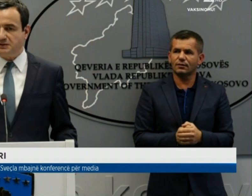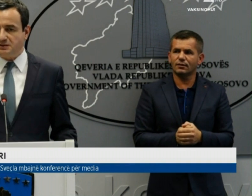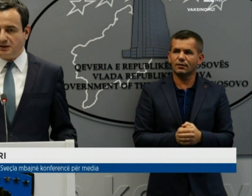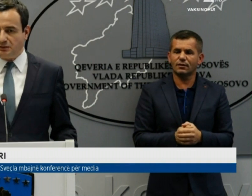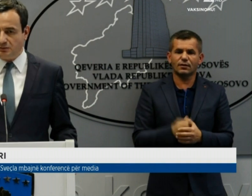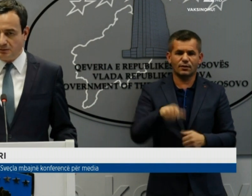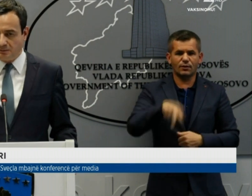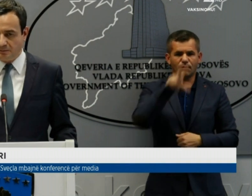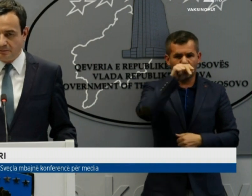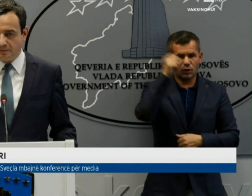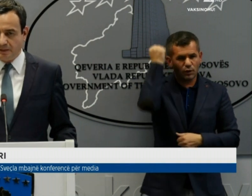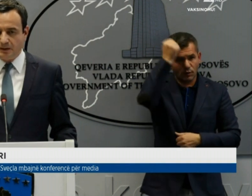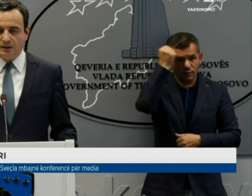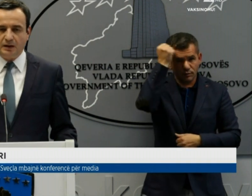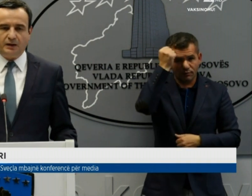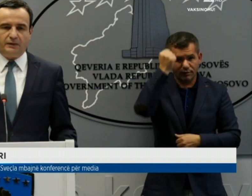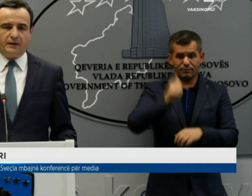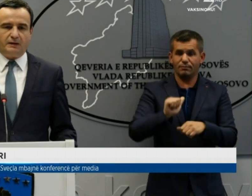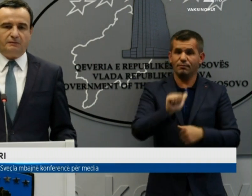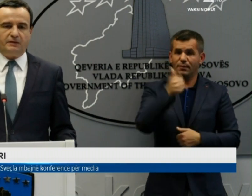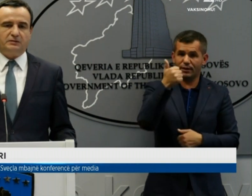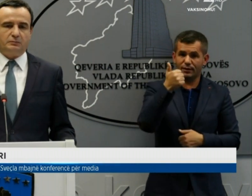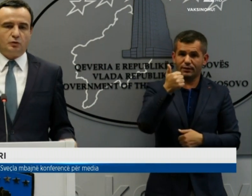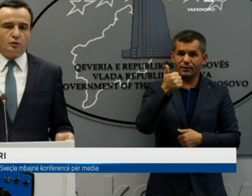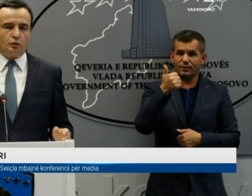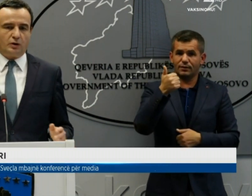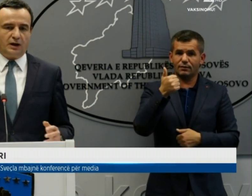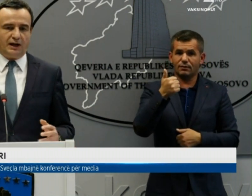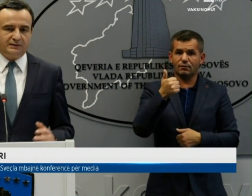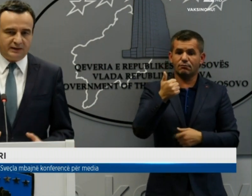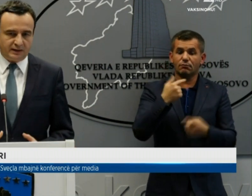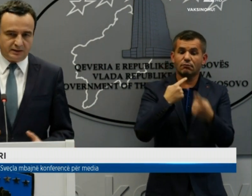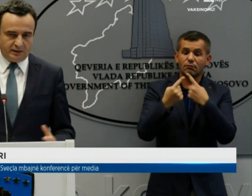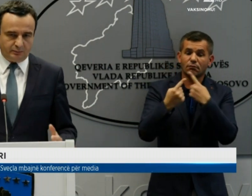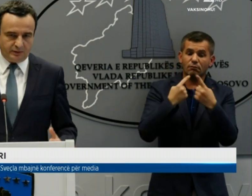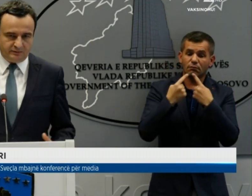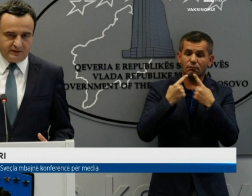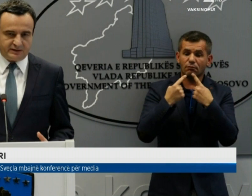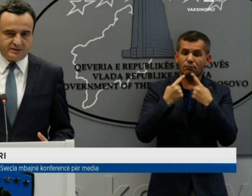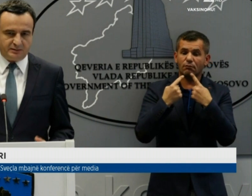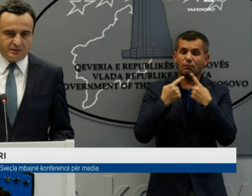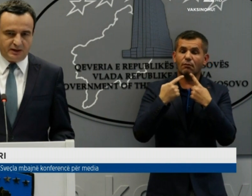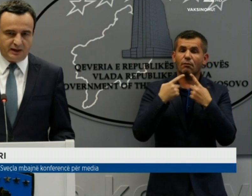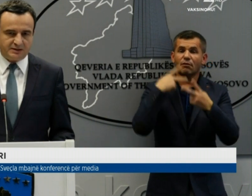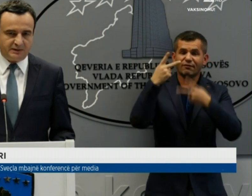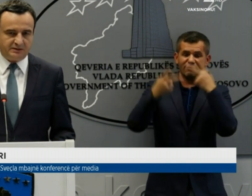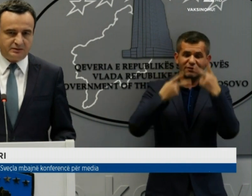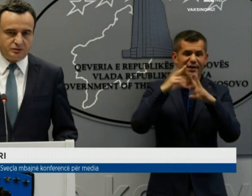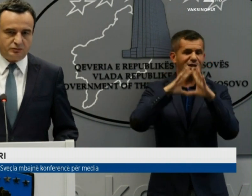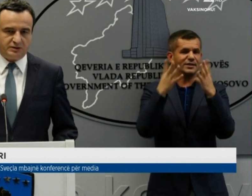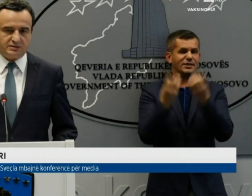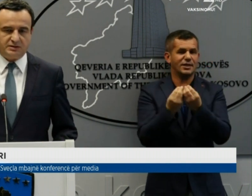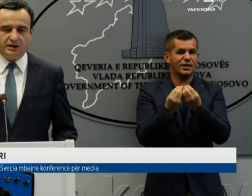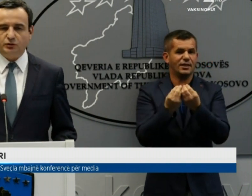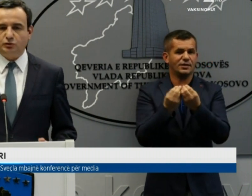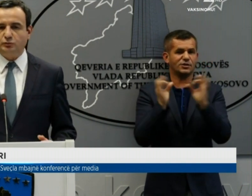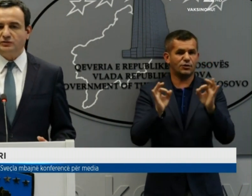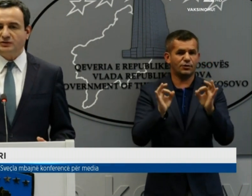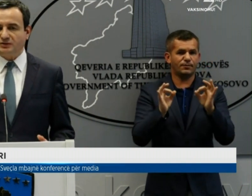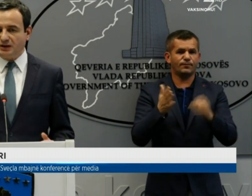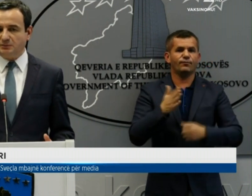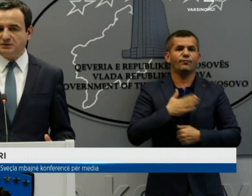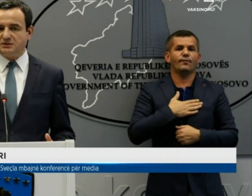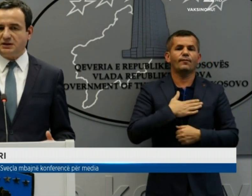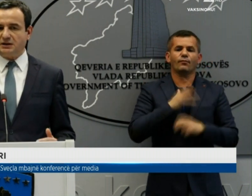gjithash policia jonë. Dhe vetëm kur ata e bëjnë vlerësimin e aspektit të sigurisë, ne do të